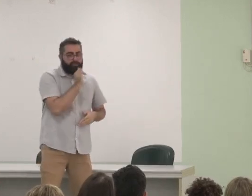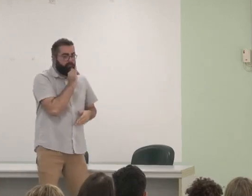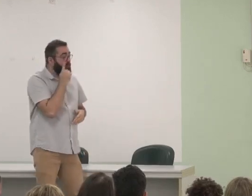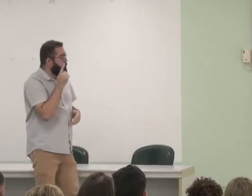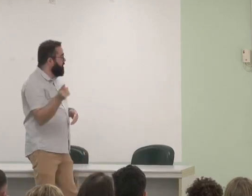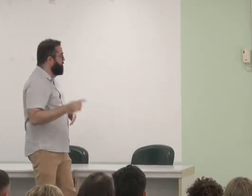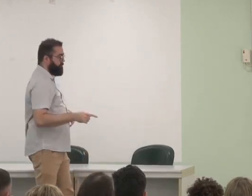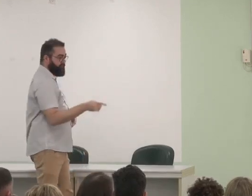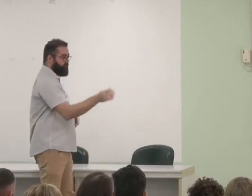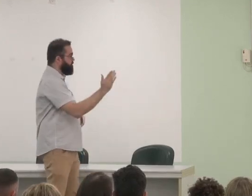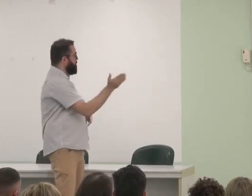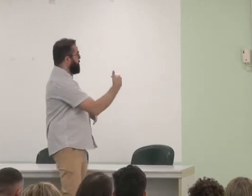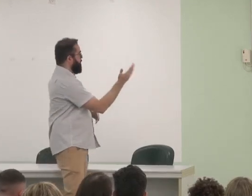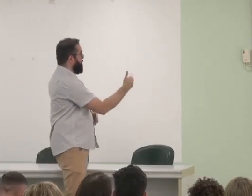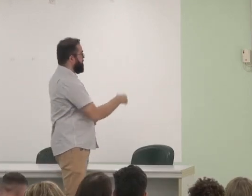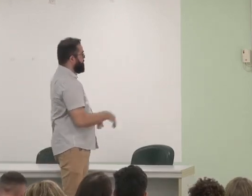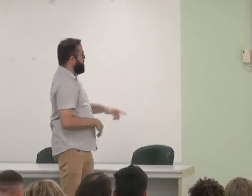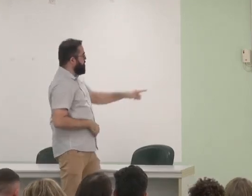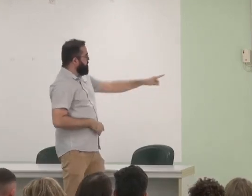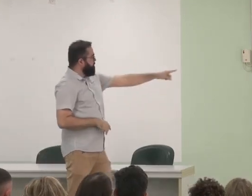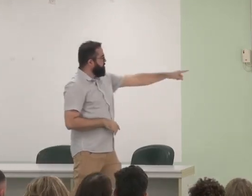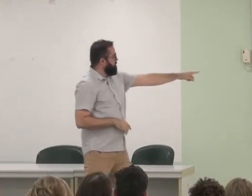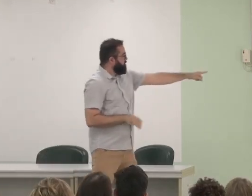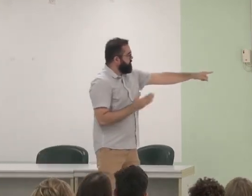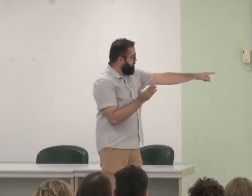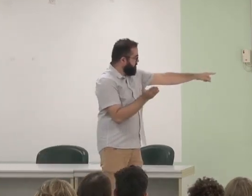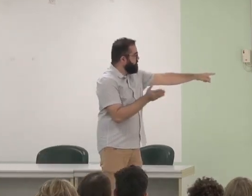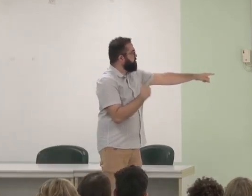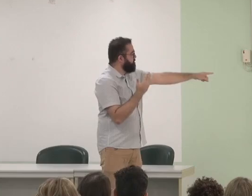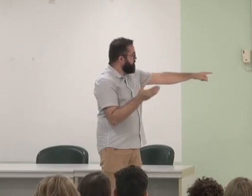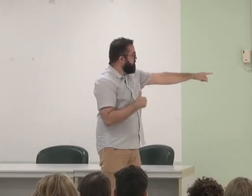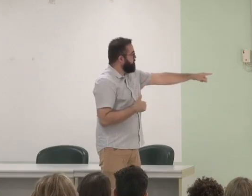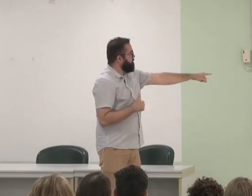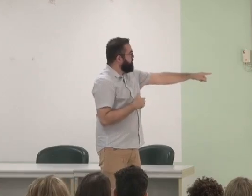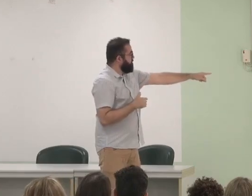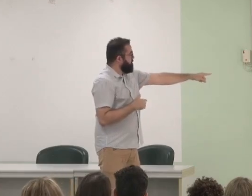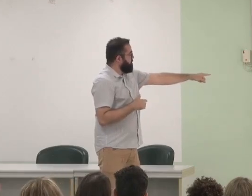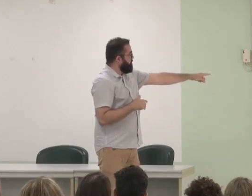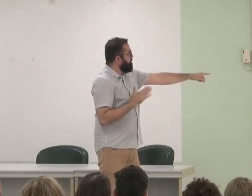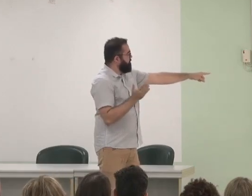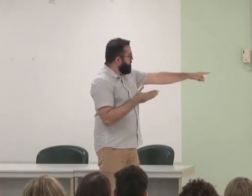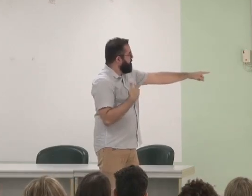aí outras pessoas surdas, com o nascimento de outras pessoas surdas, isso vai se transformando.